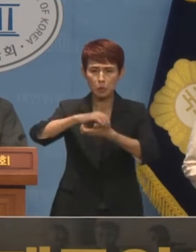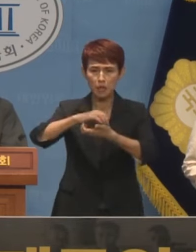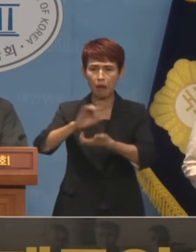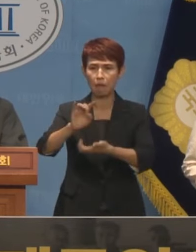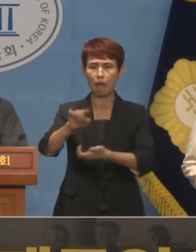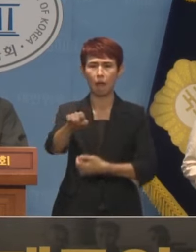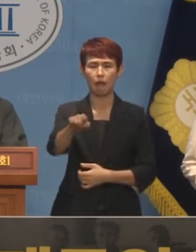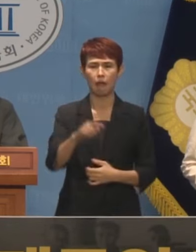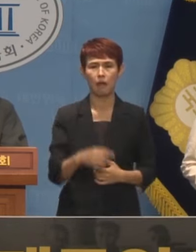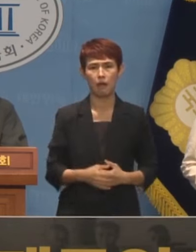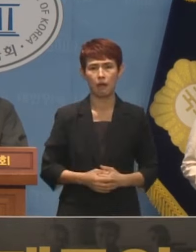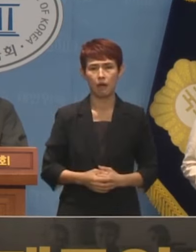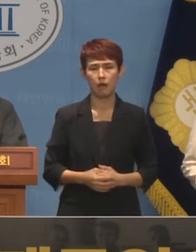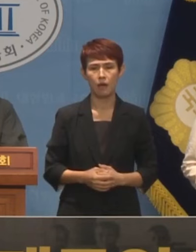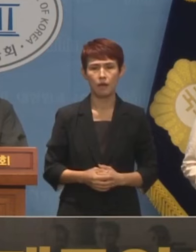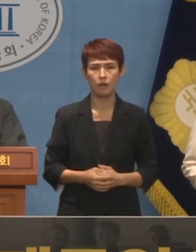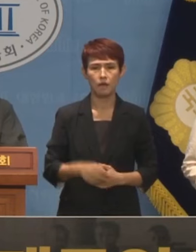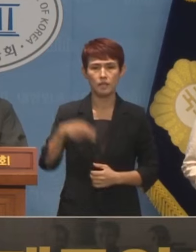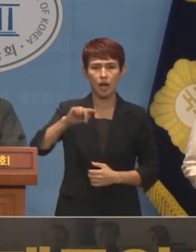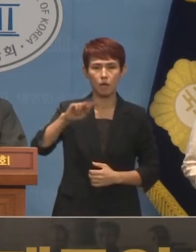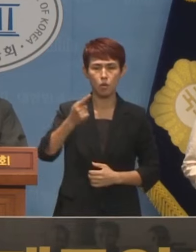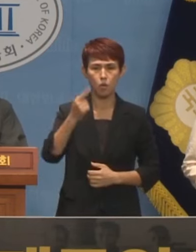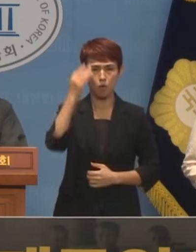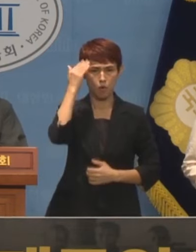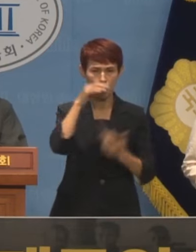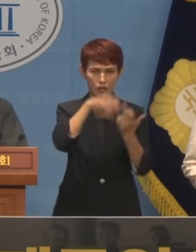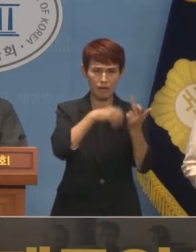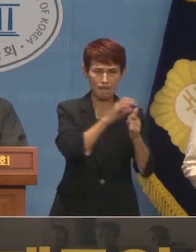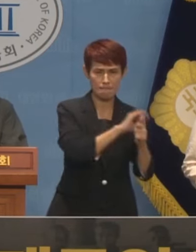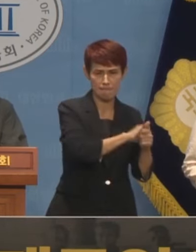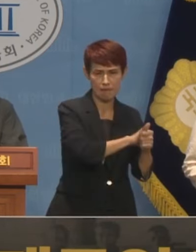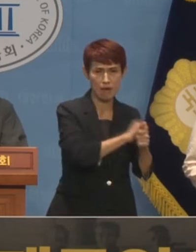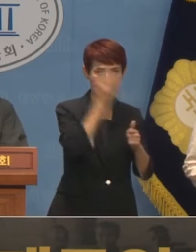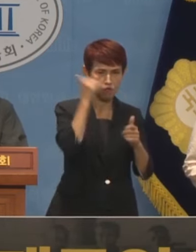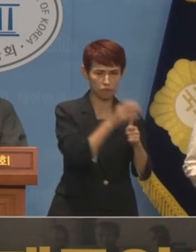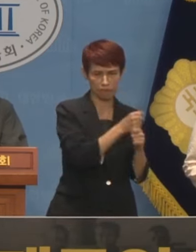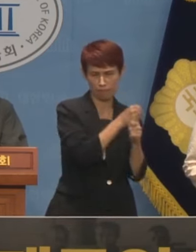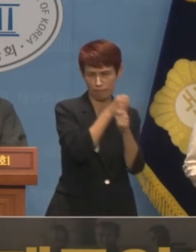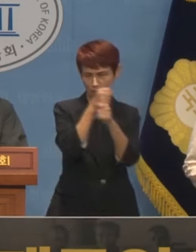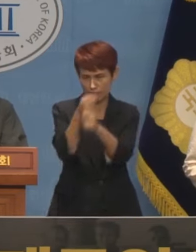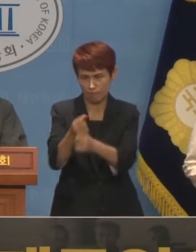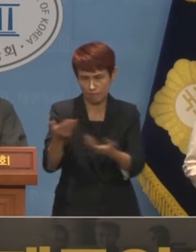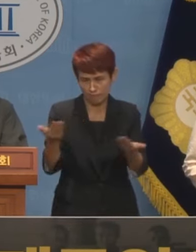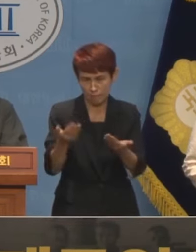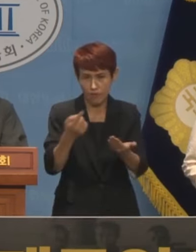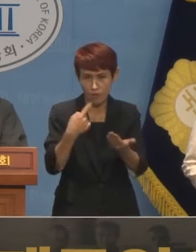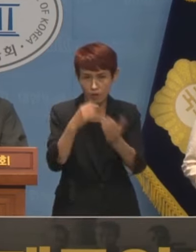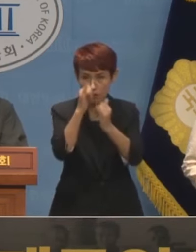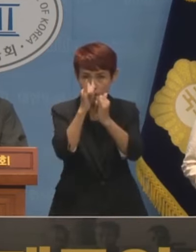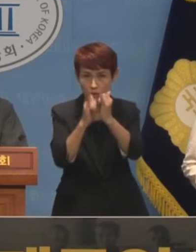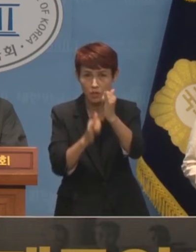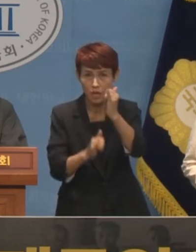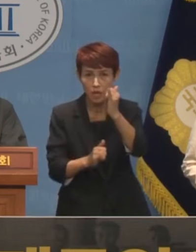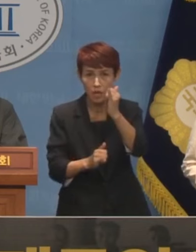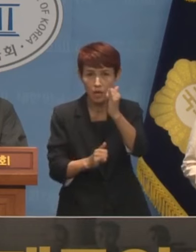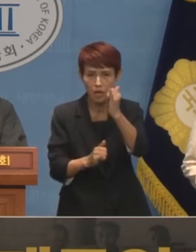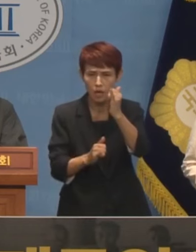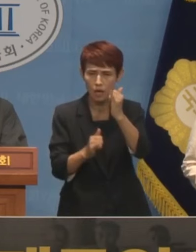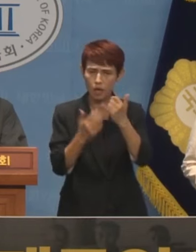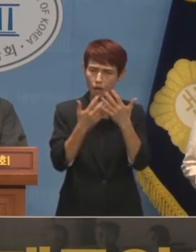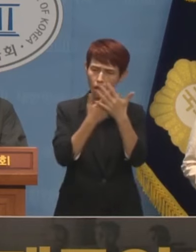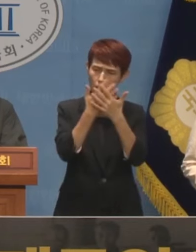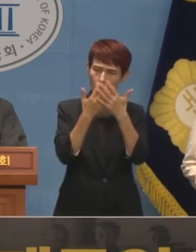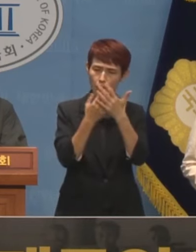뿐이었습니다 사도 강산에 강제로 동원되어 고통받았던 조선인 노동자의 역사는 불분명하거나